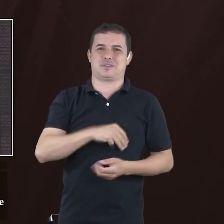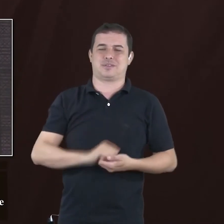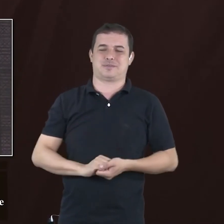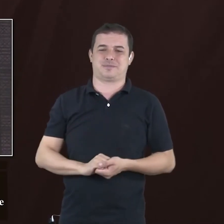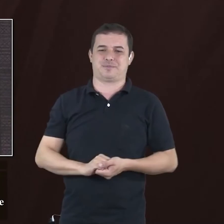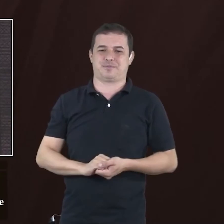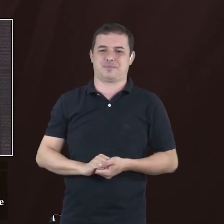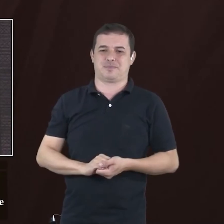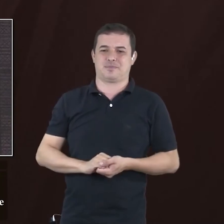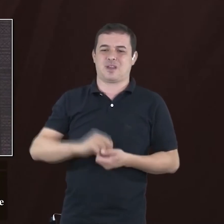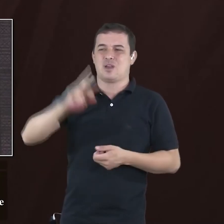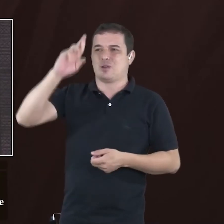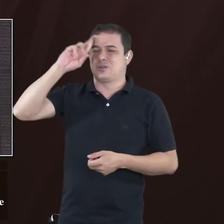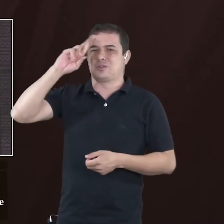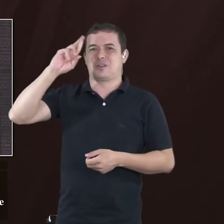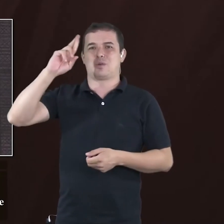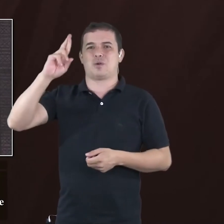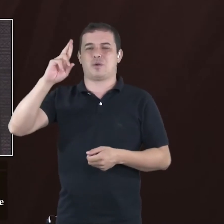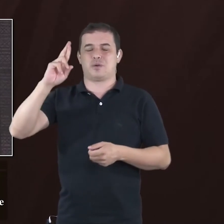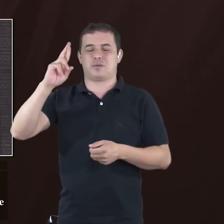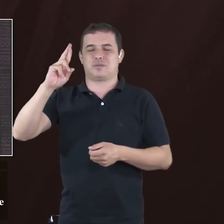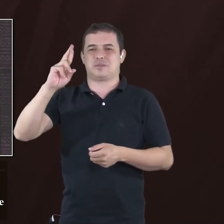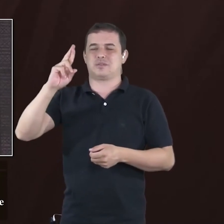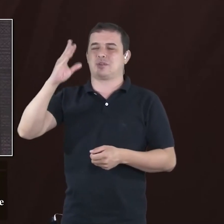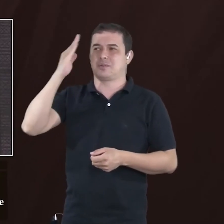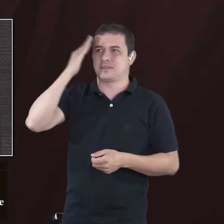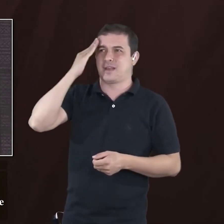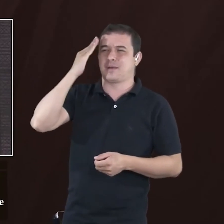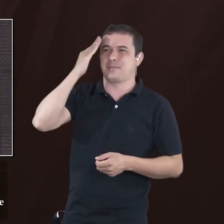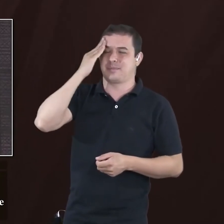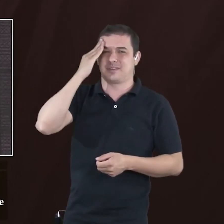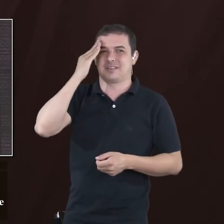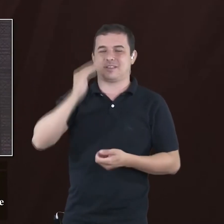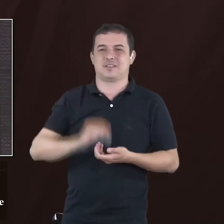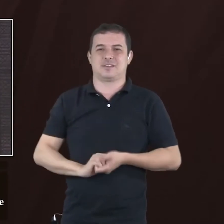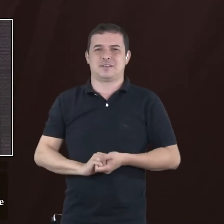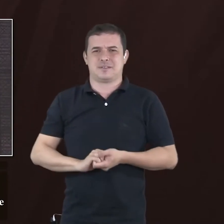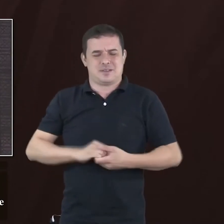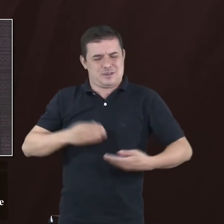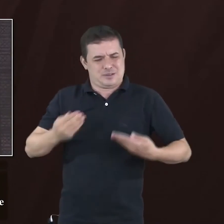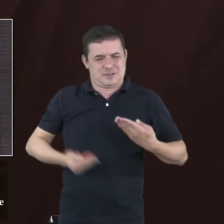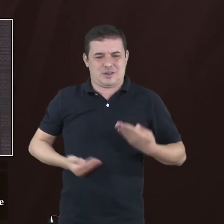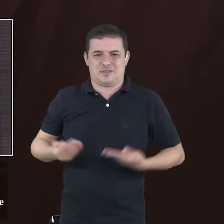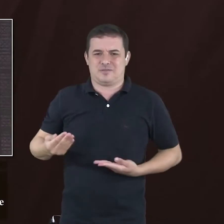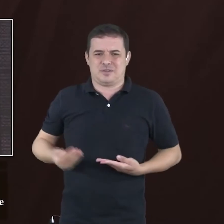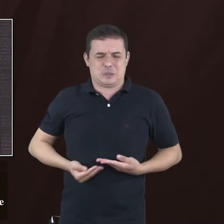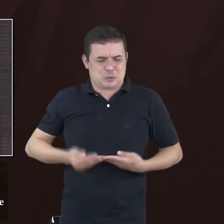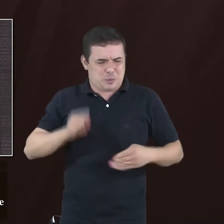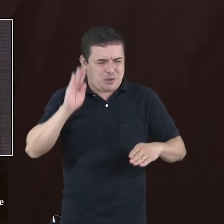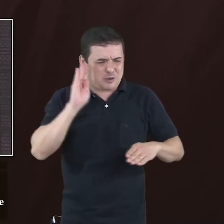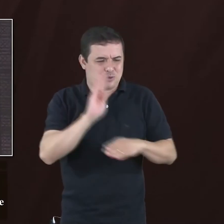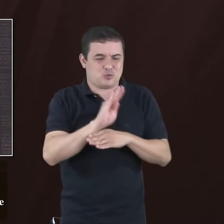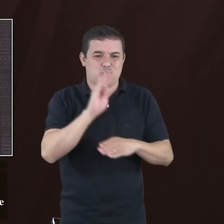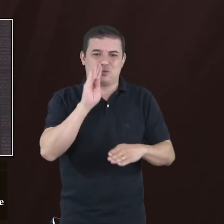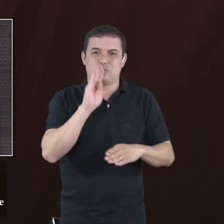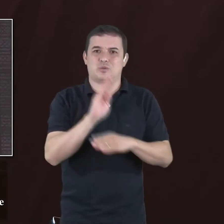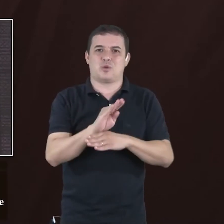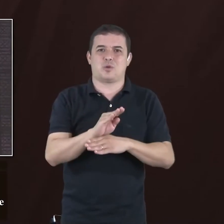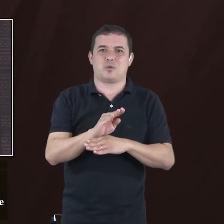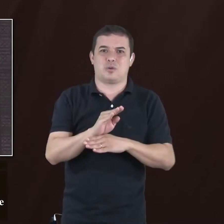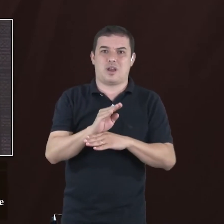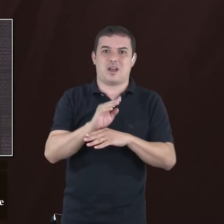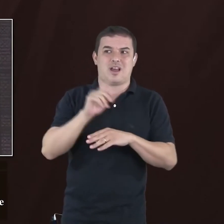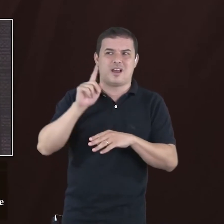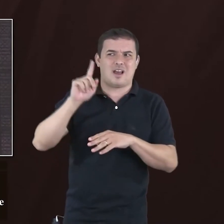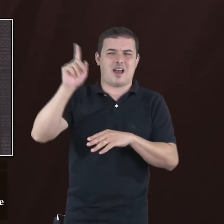do Senhor. E tu sabes melhor do que eu quantos serviços me prestou ele em